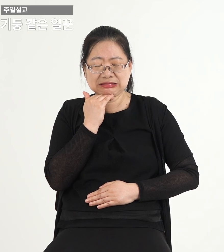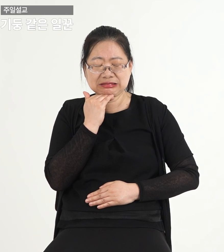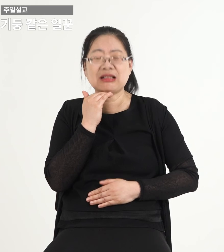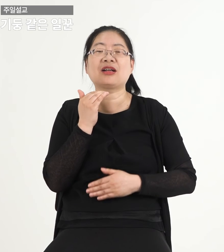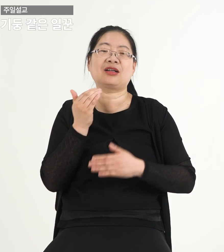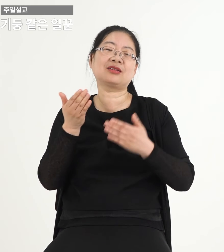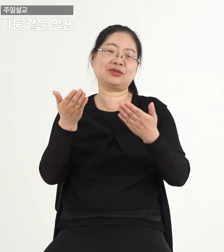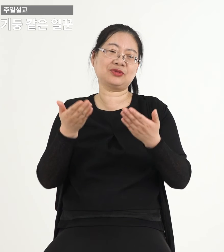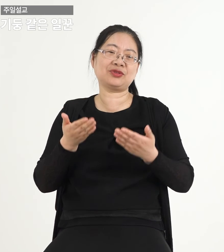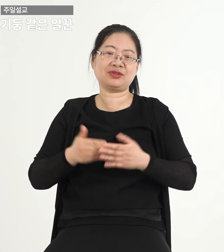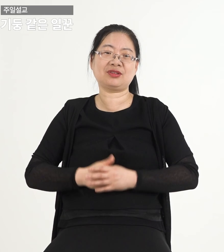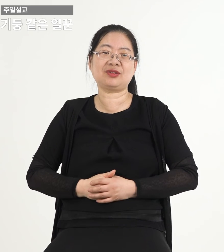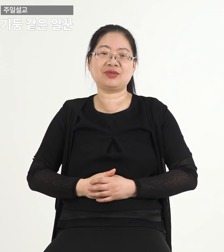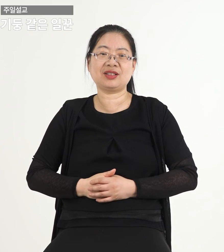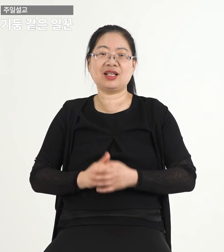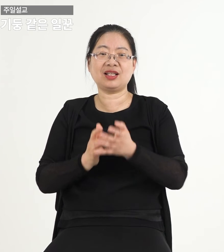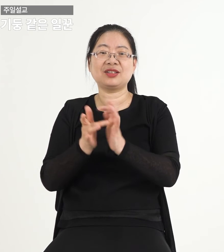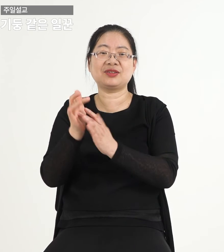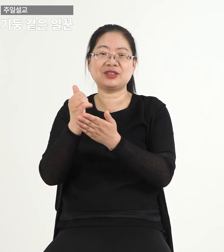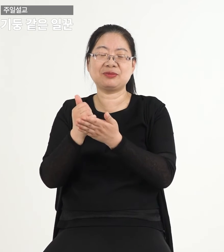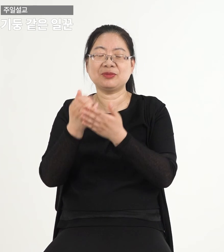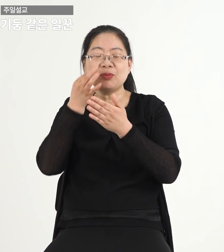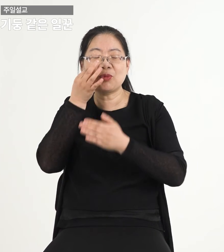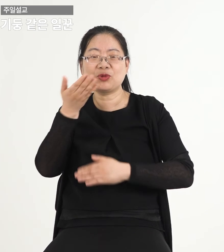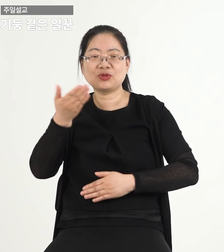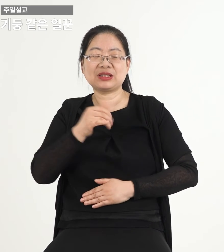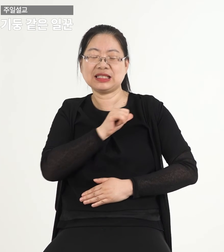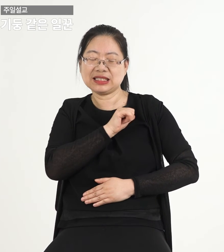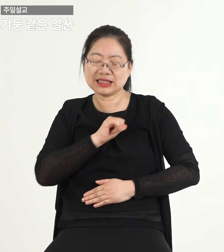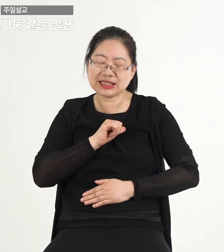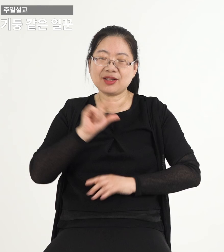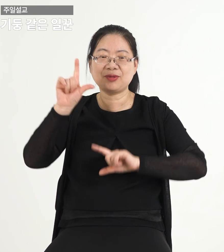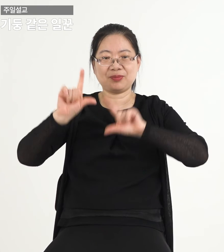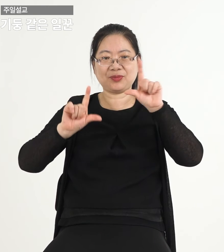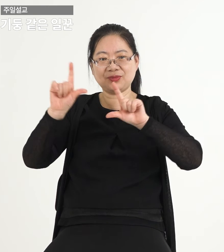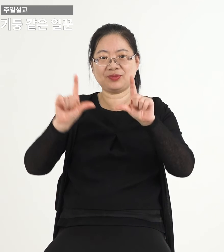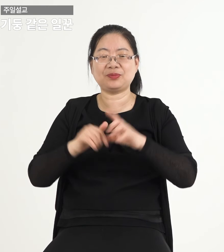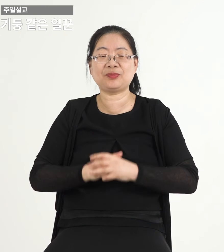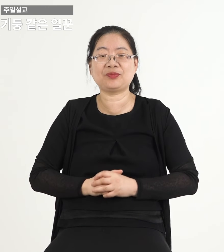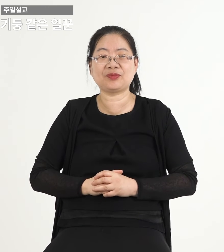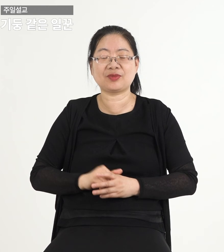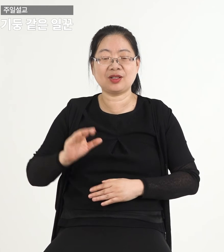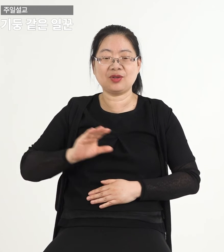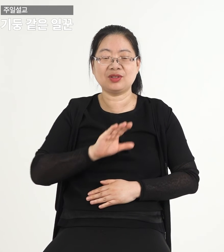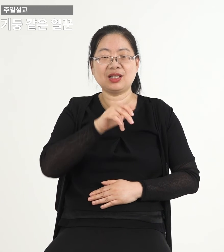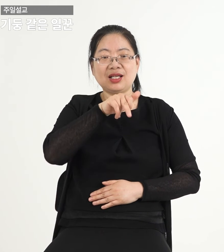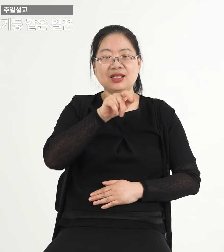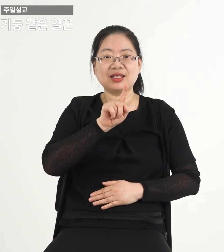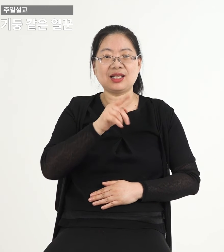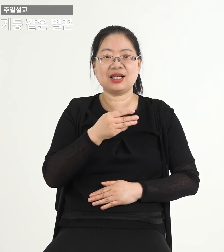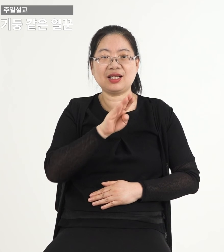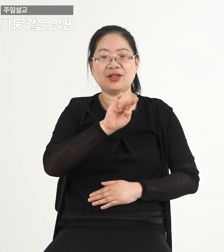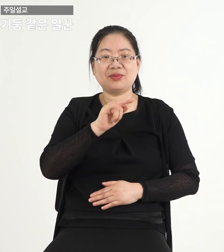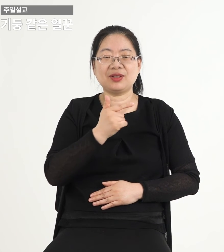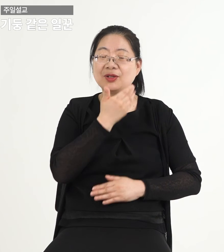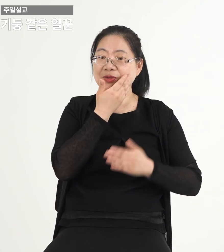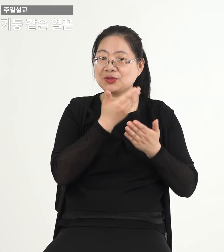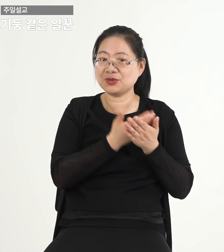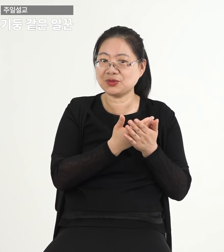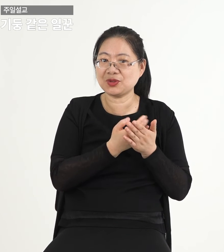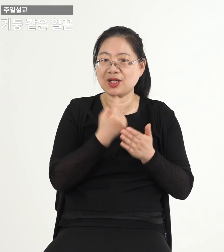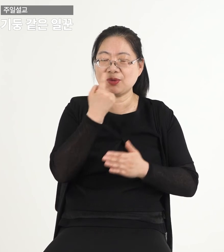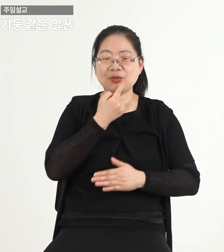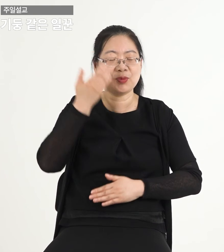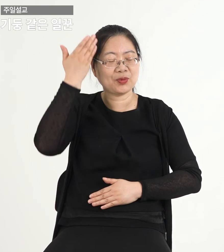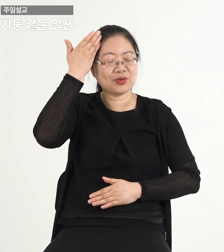참으셨어요. 그게 그리스도의 인내예요. 우리가 칼빈의 중요한 교리